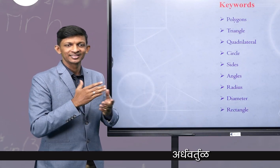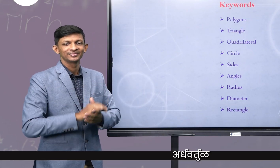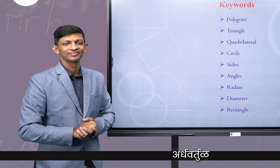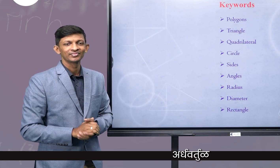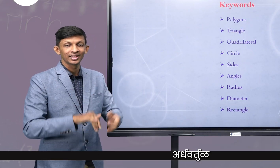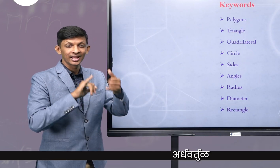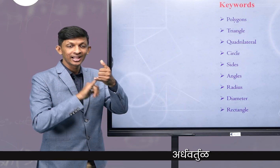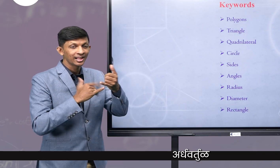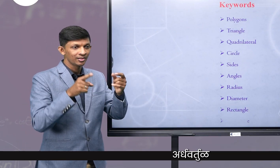अर्धवर्तुळ.